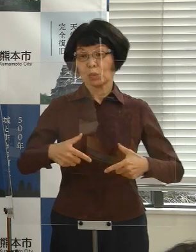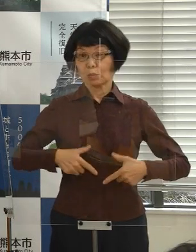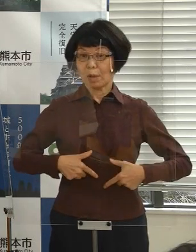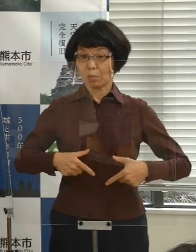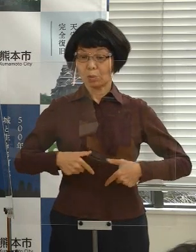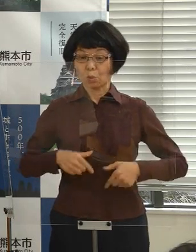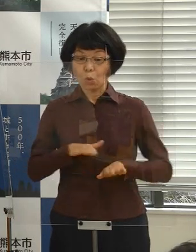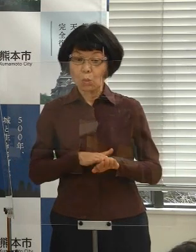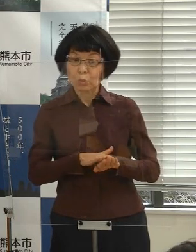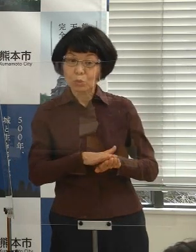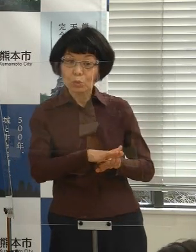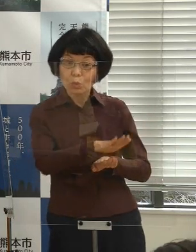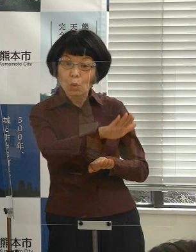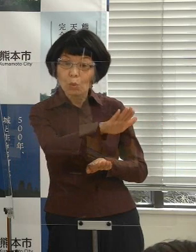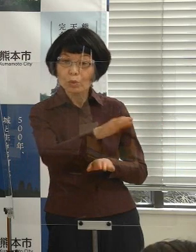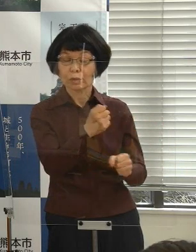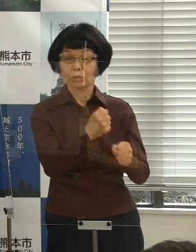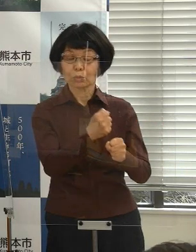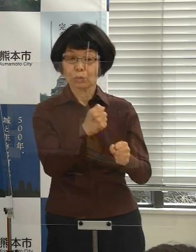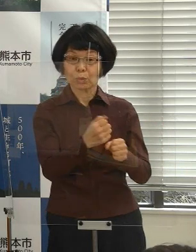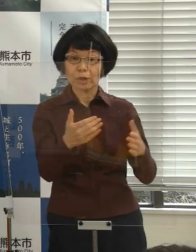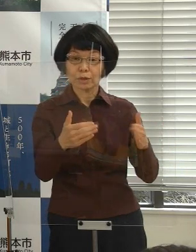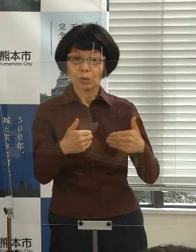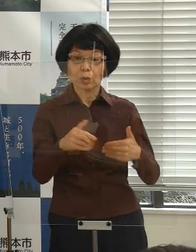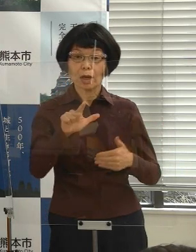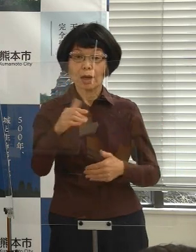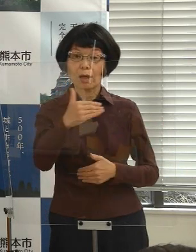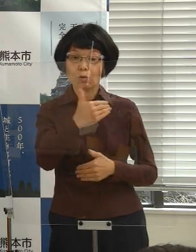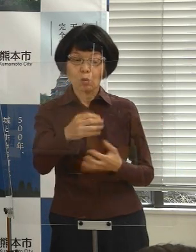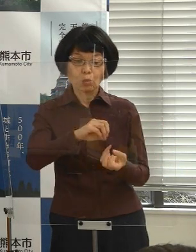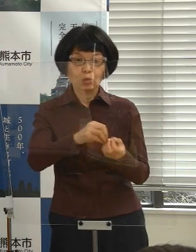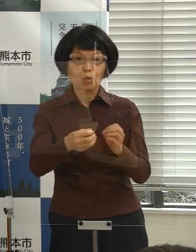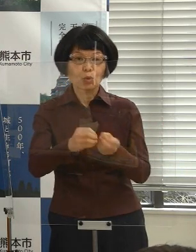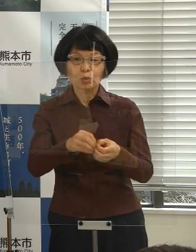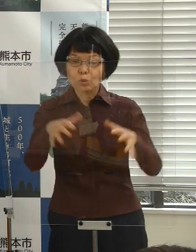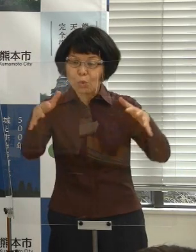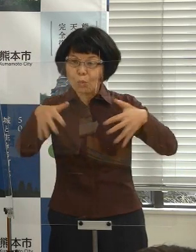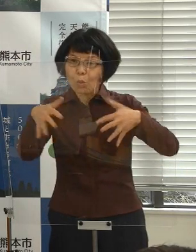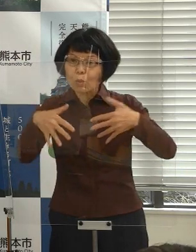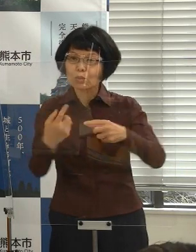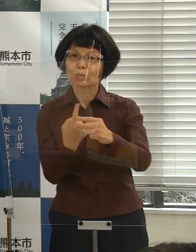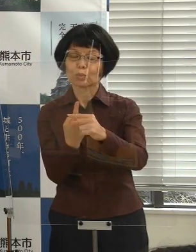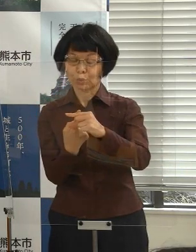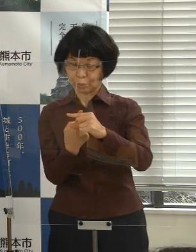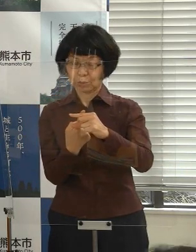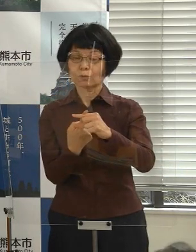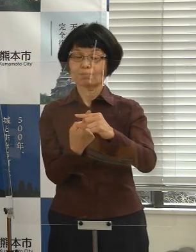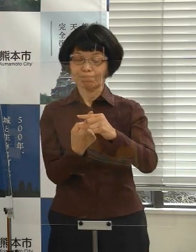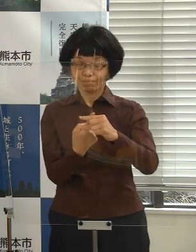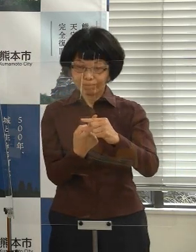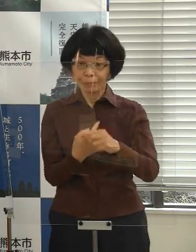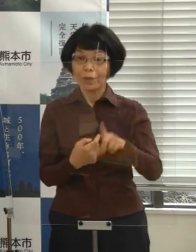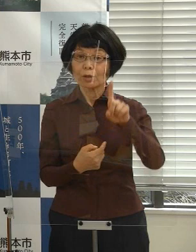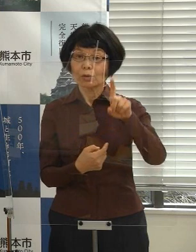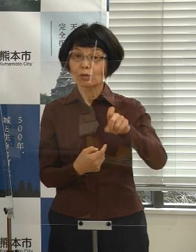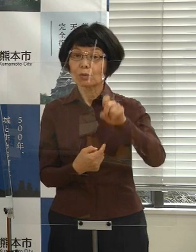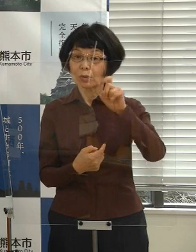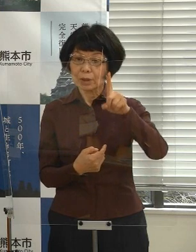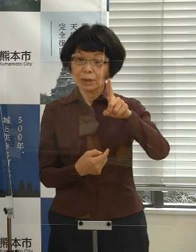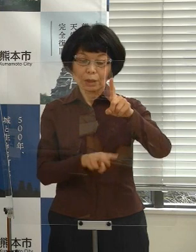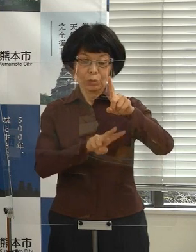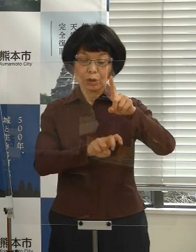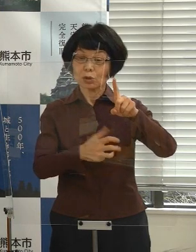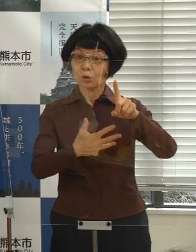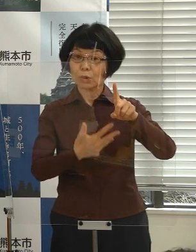必要なレゴブロックを募集をされているところでございまして、11月28